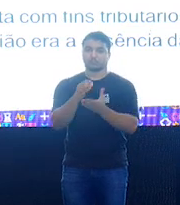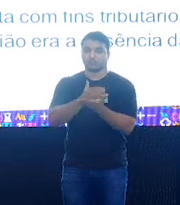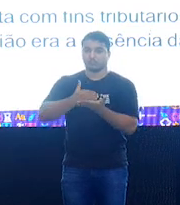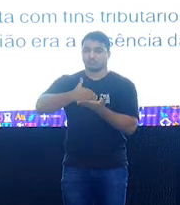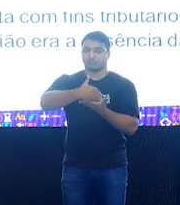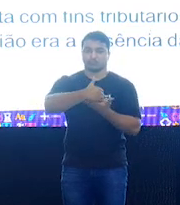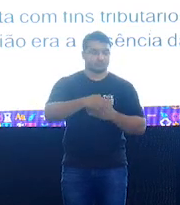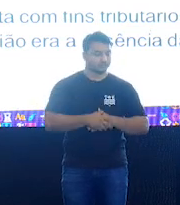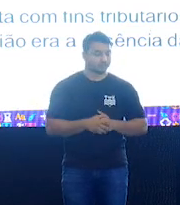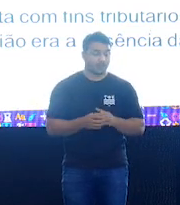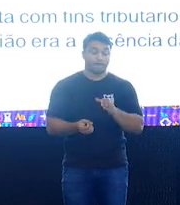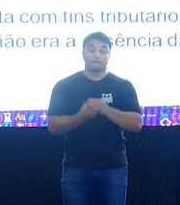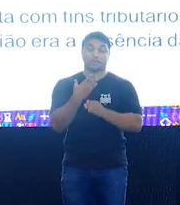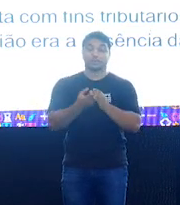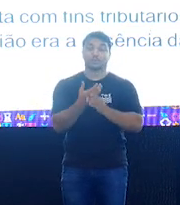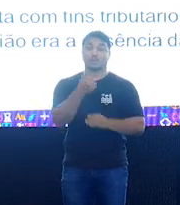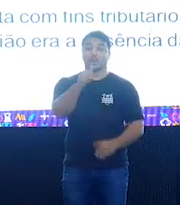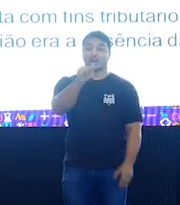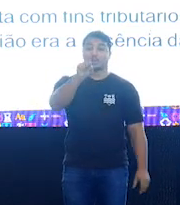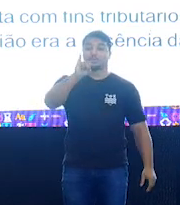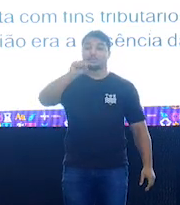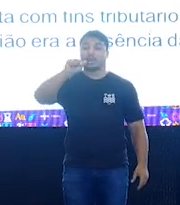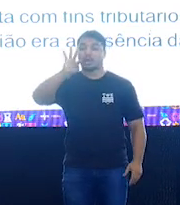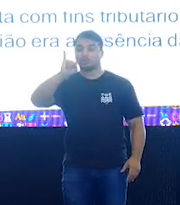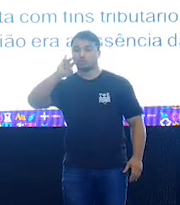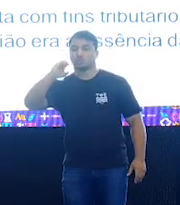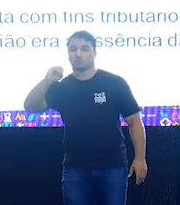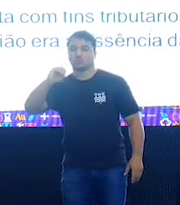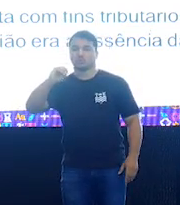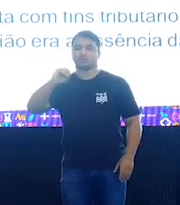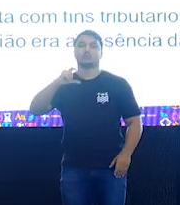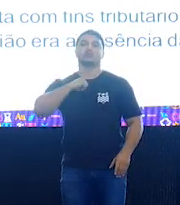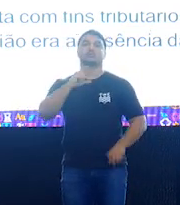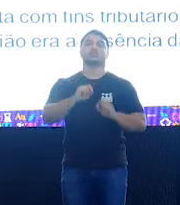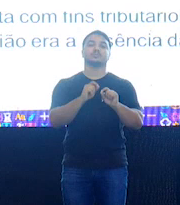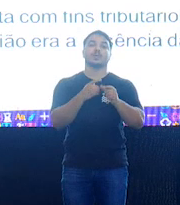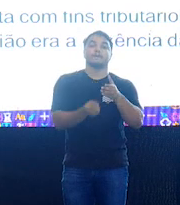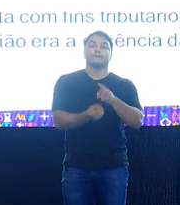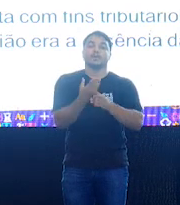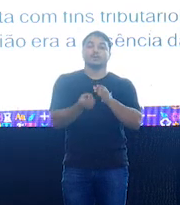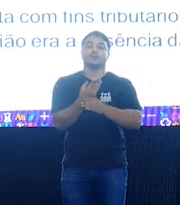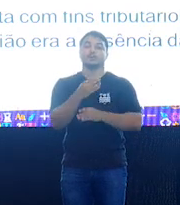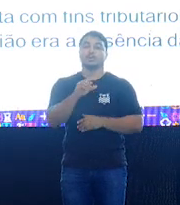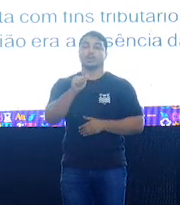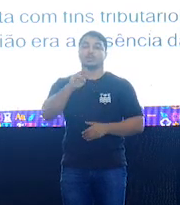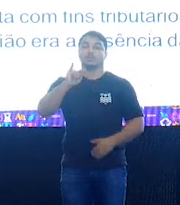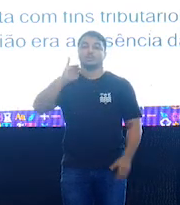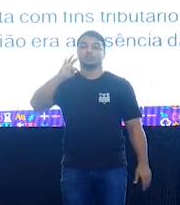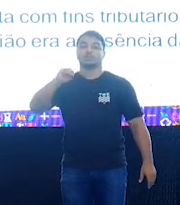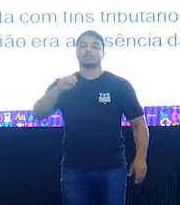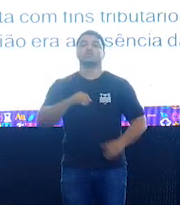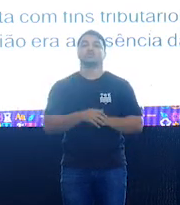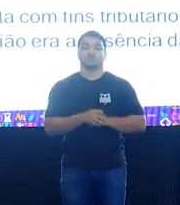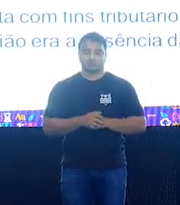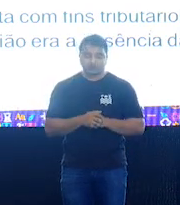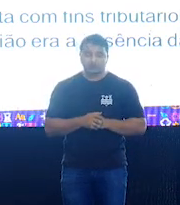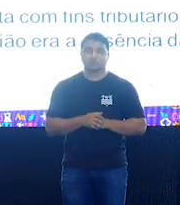produção asiático. O que é que caracteriza, professor, esse modo de produção? O surgimento de um Estado